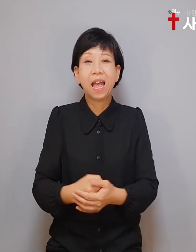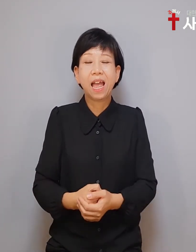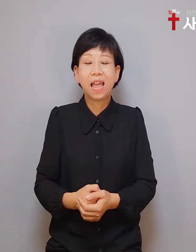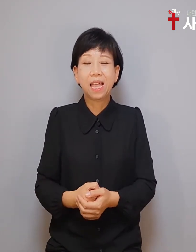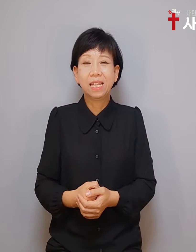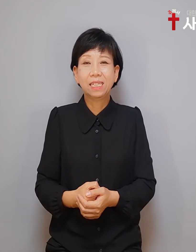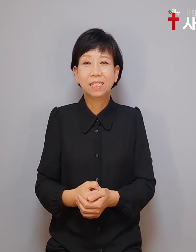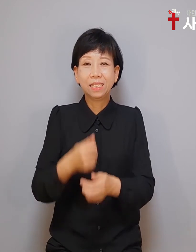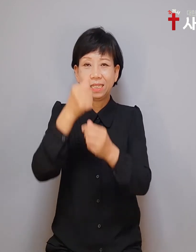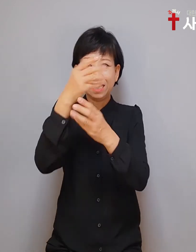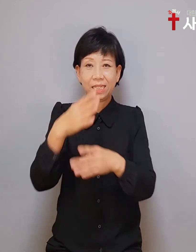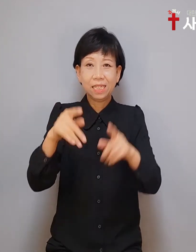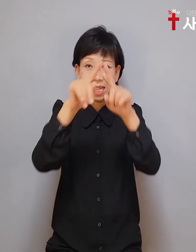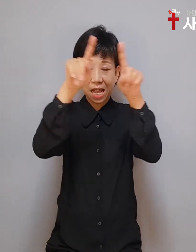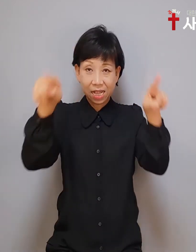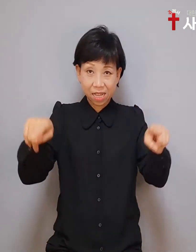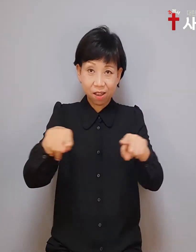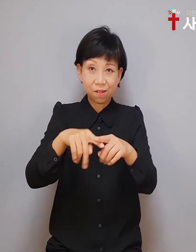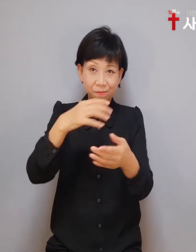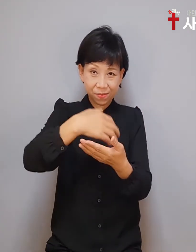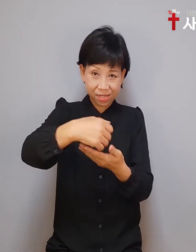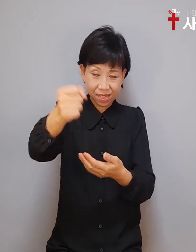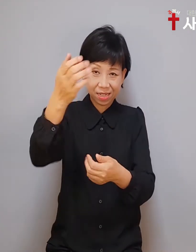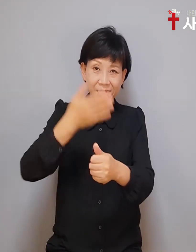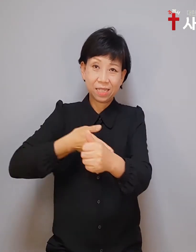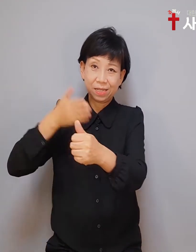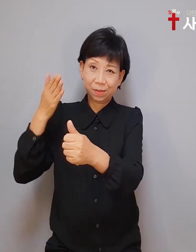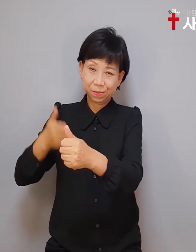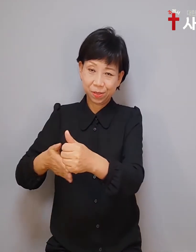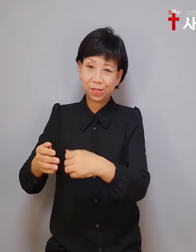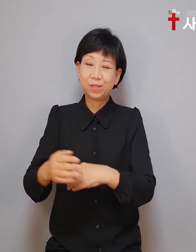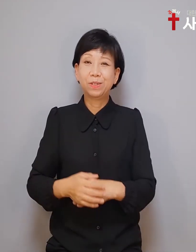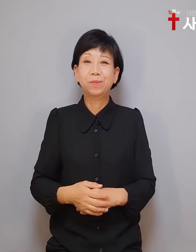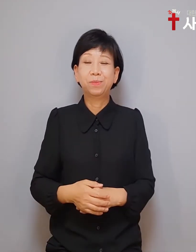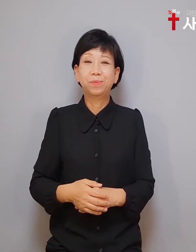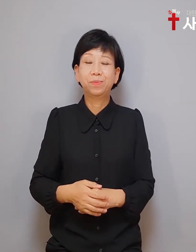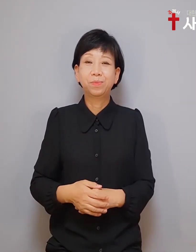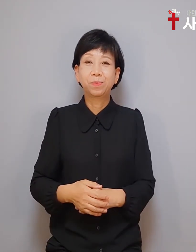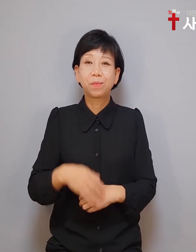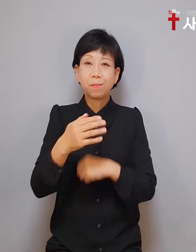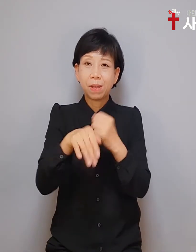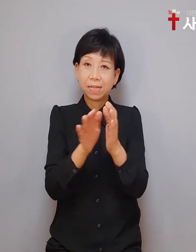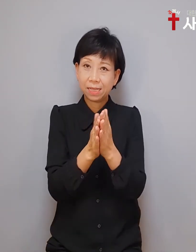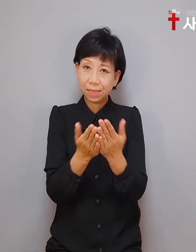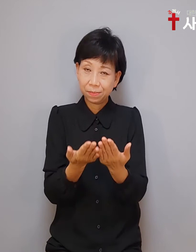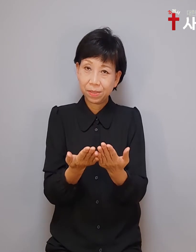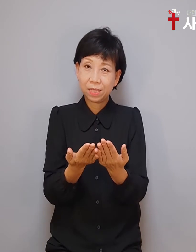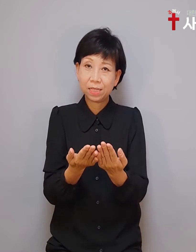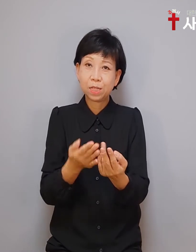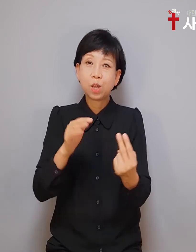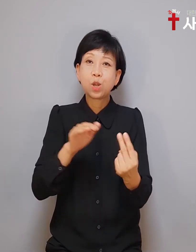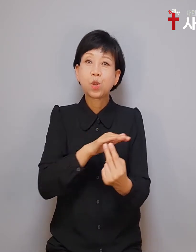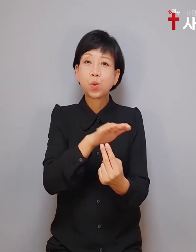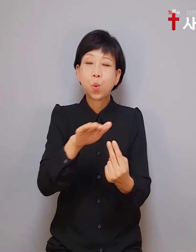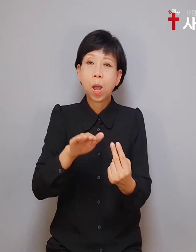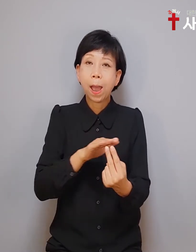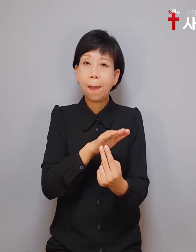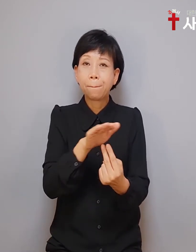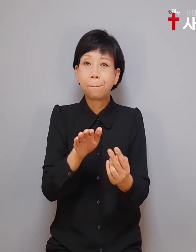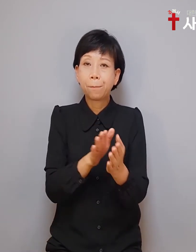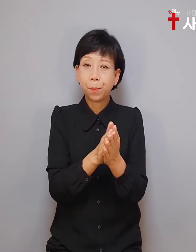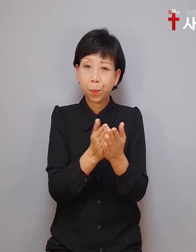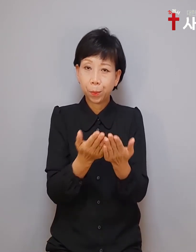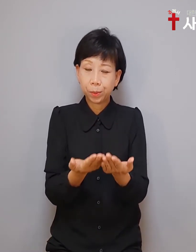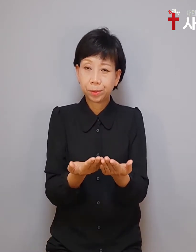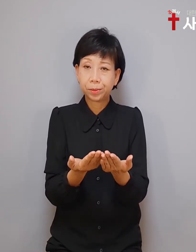되겠습니다. 하나님의 말씀 같이 찾아보겠습니다. 요한복음 7장 37절에서 39절